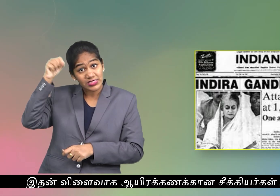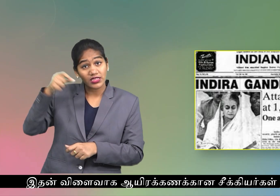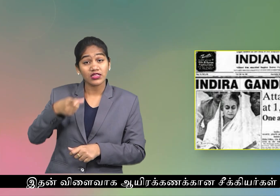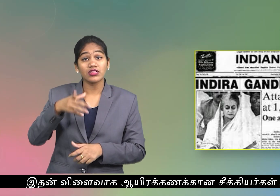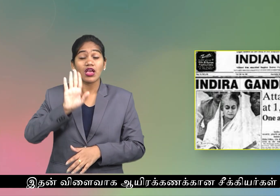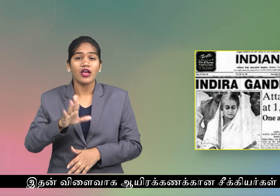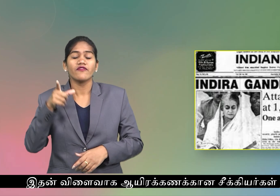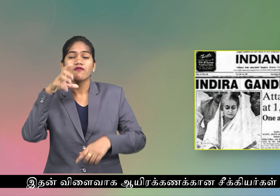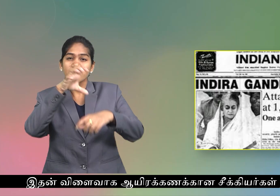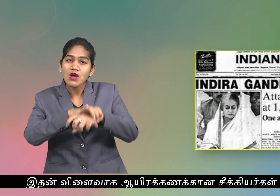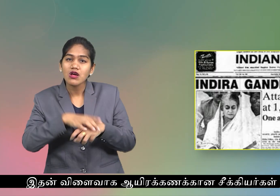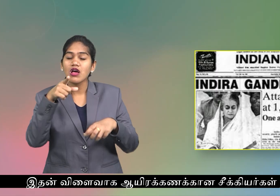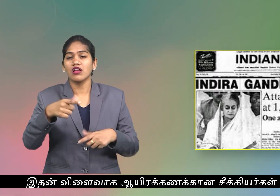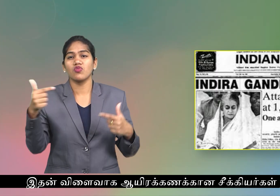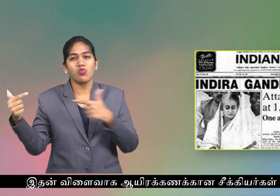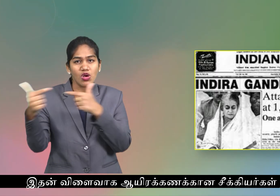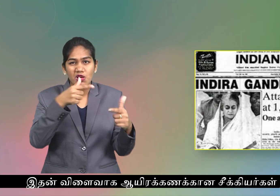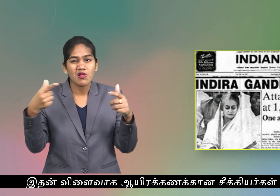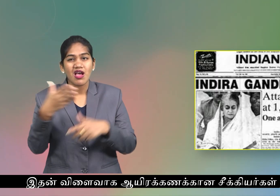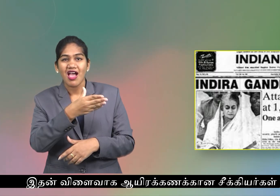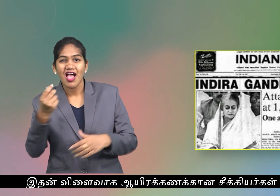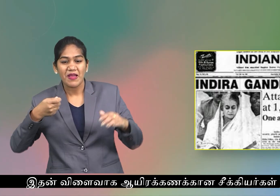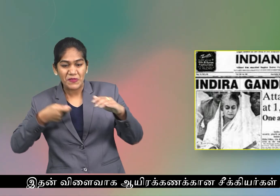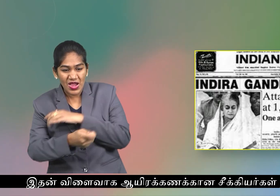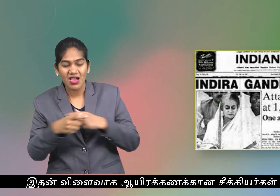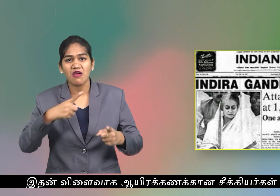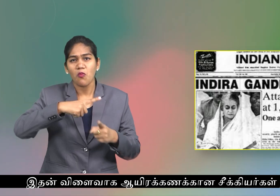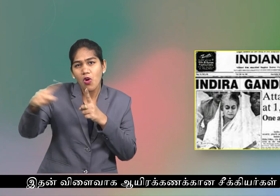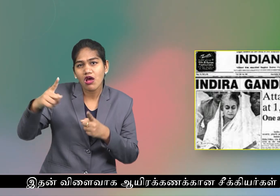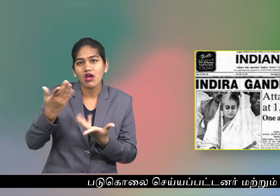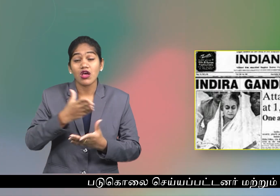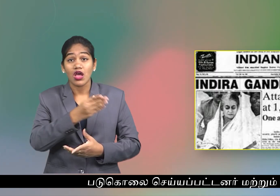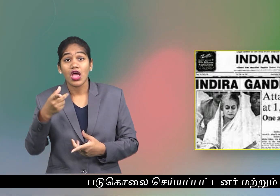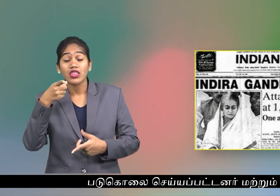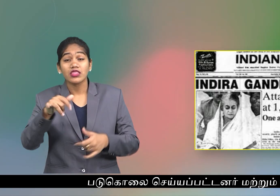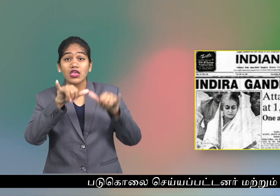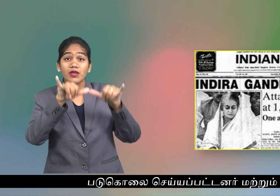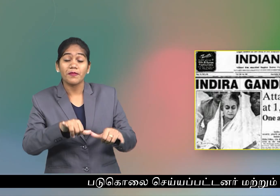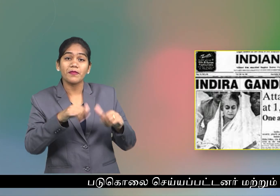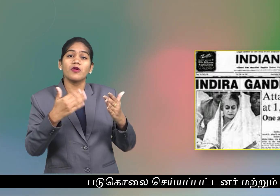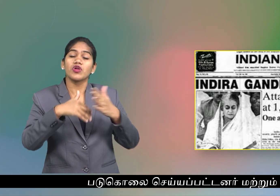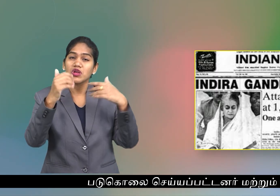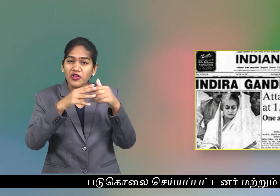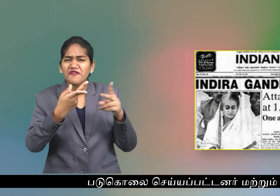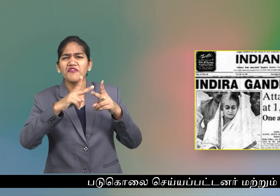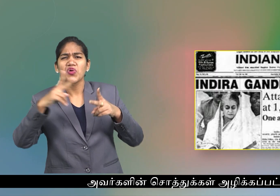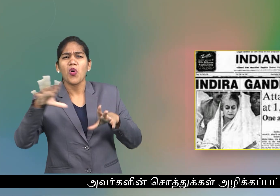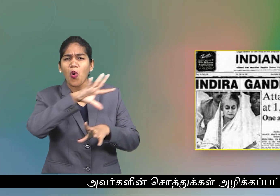இதன் விளைவாக ஆயிரக்கணக்கான சீக்கியர்கள் தாக்கப்பட்டனர், படுகொலை செய்யப்பட்டனர் மற்றும்